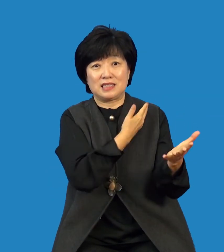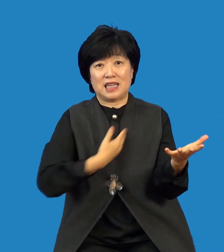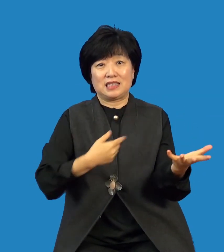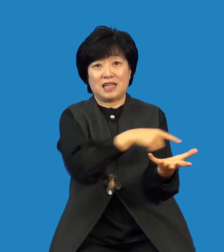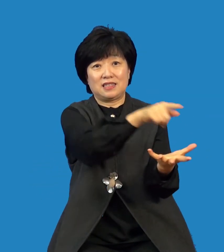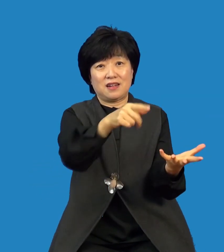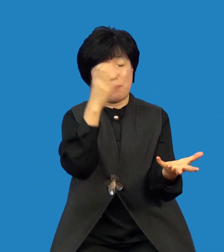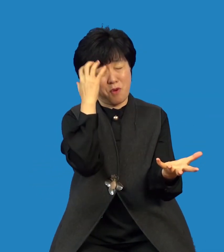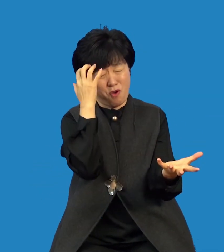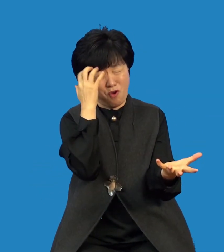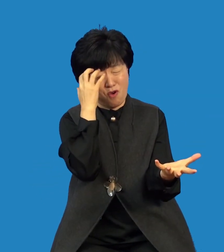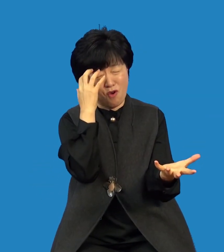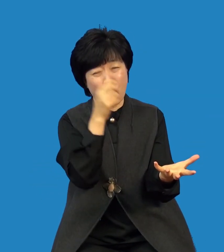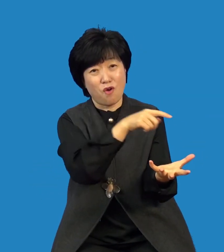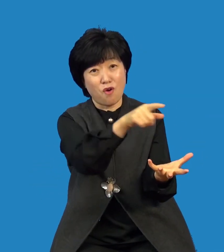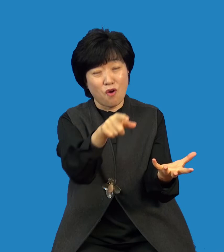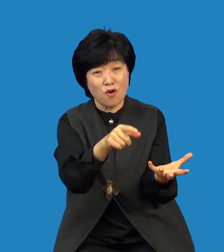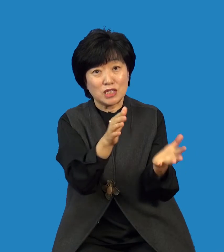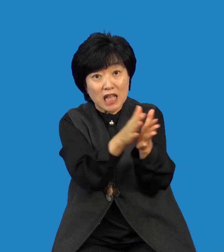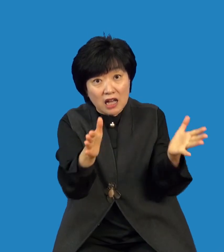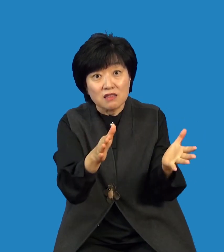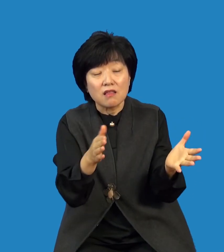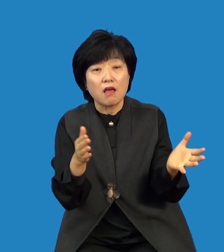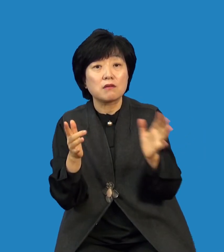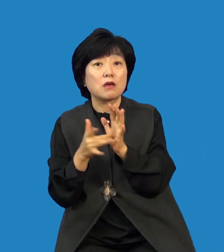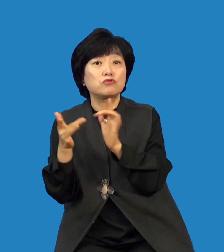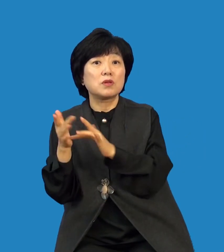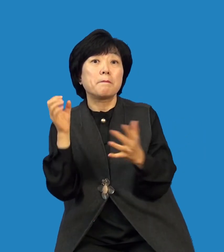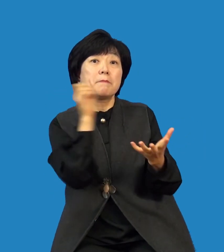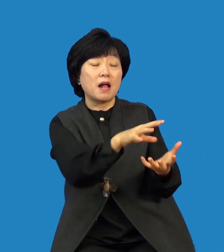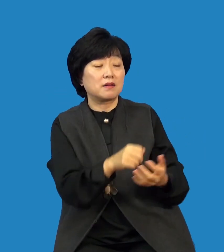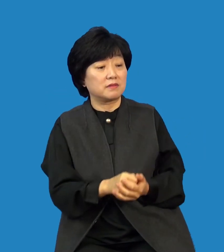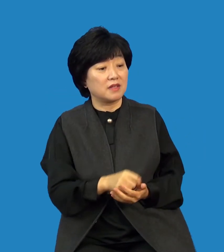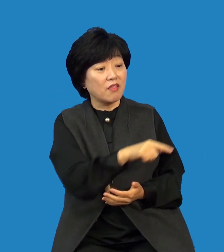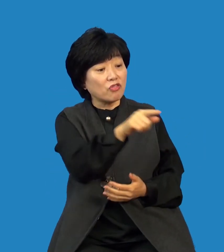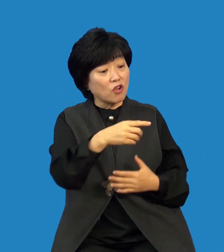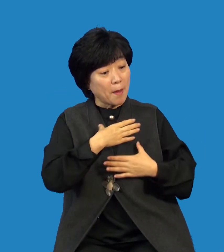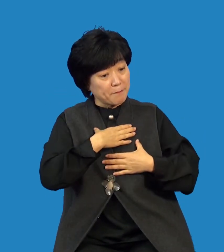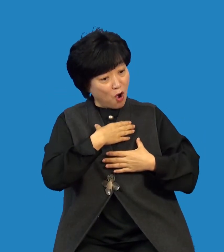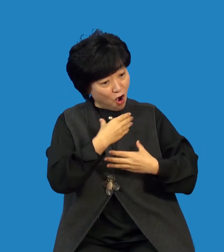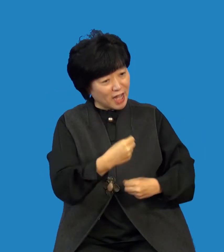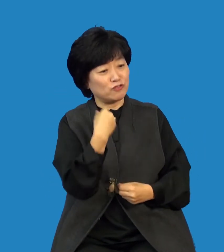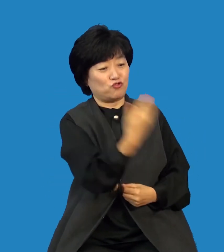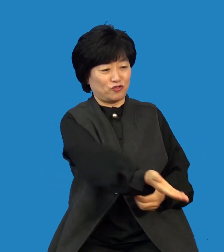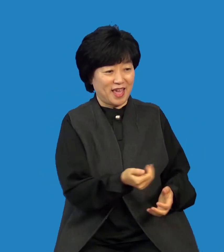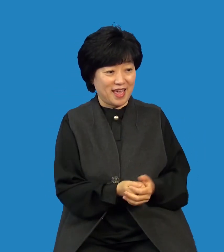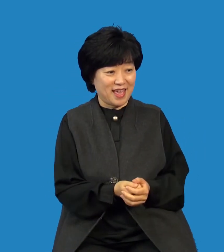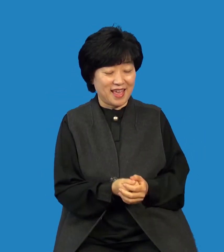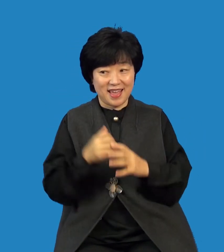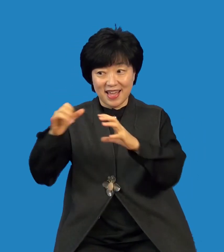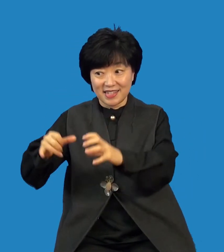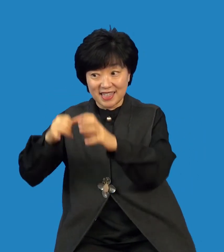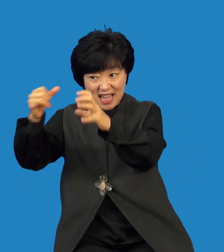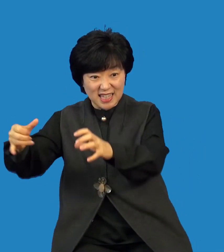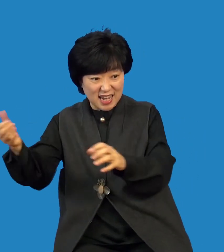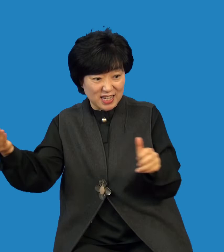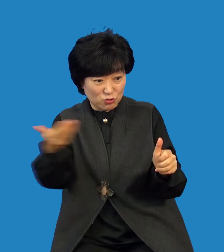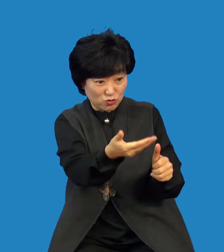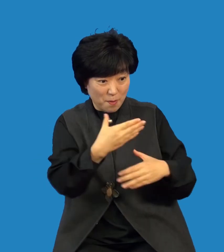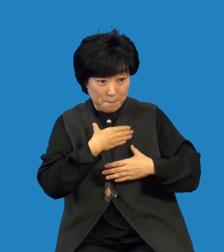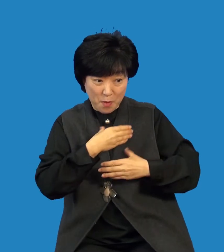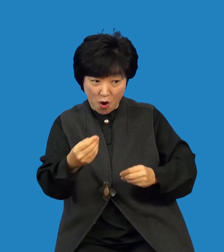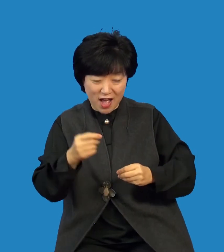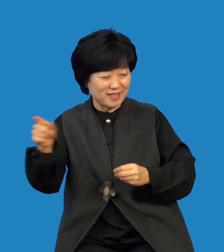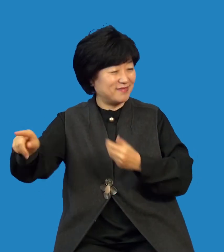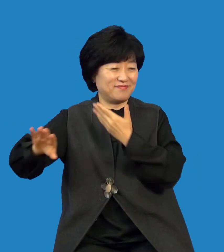너희에게 평안을 줄 거라는 거예요. 그런데 그 평안은 너희가 세상에서 줄 수 있는 평안하고 다르다는 거야. 그 평안을